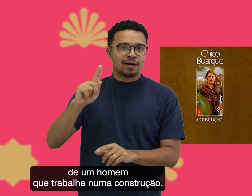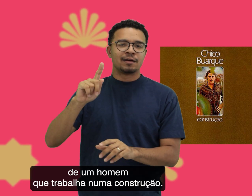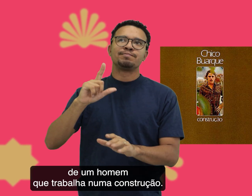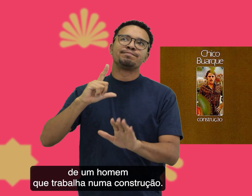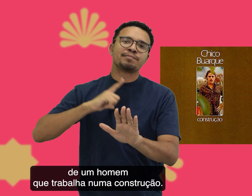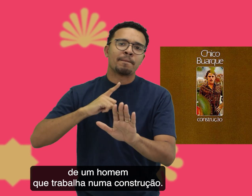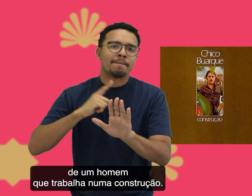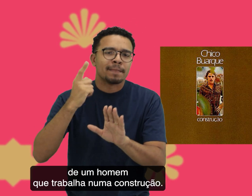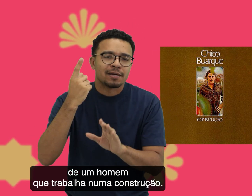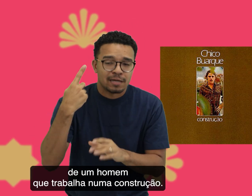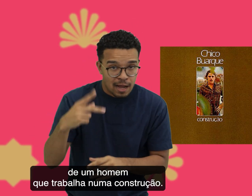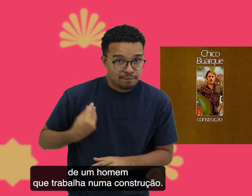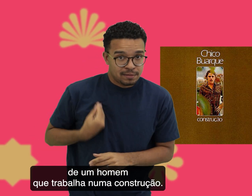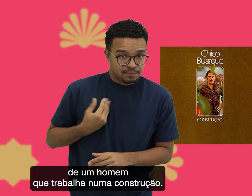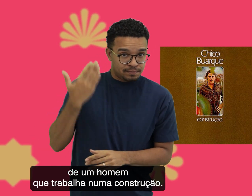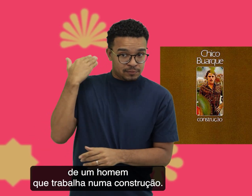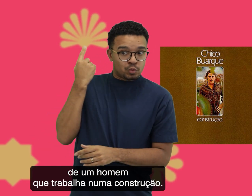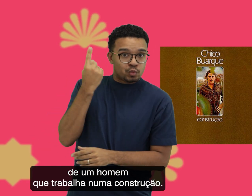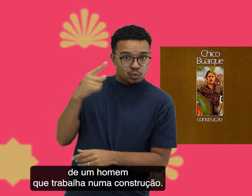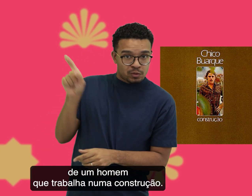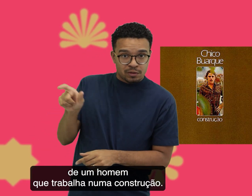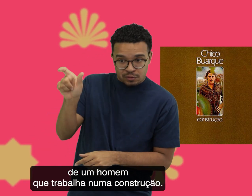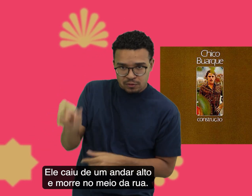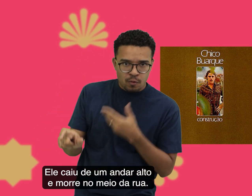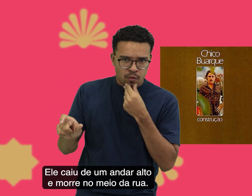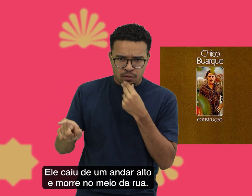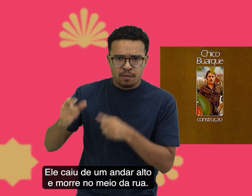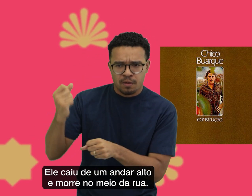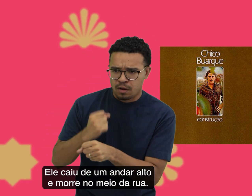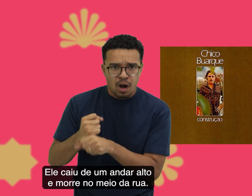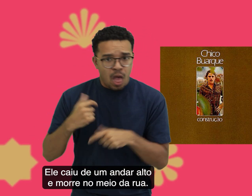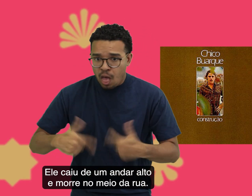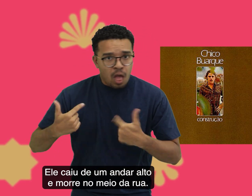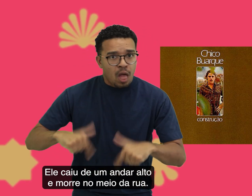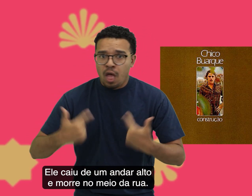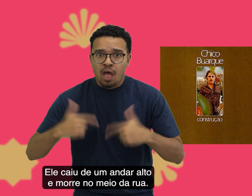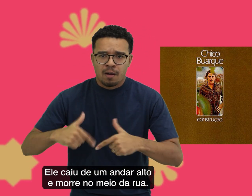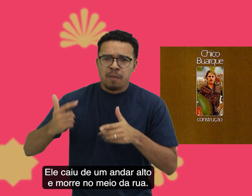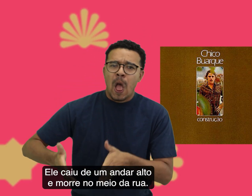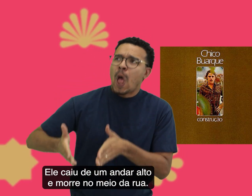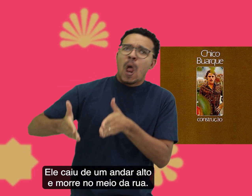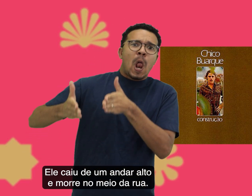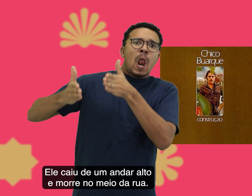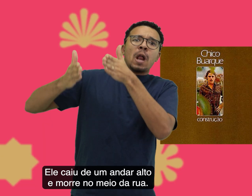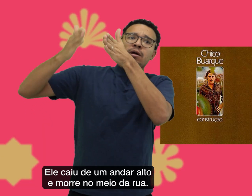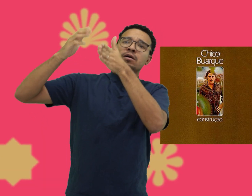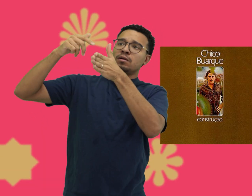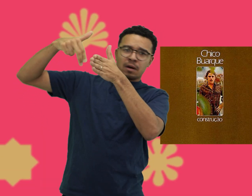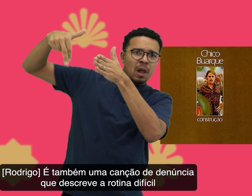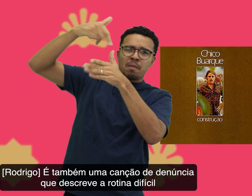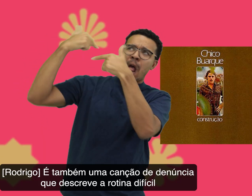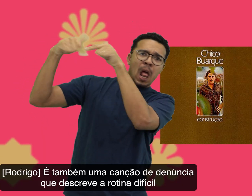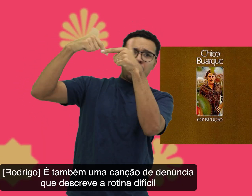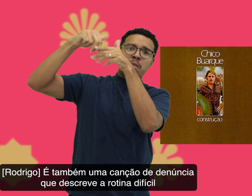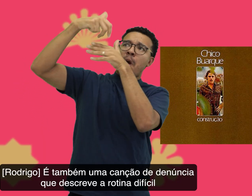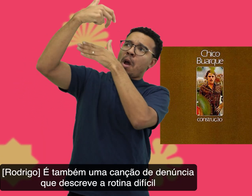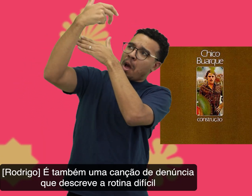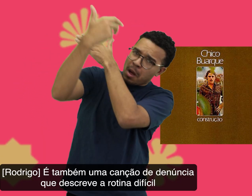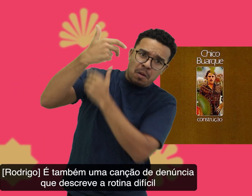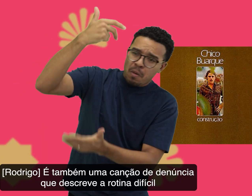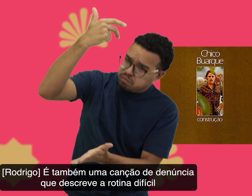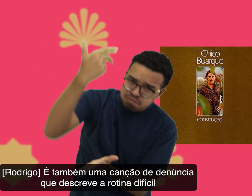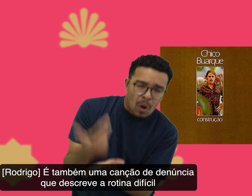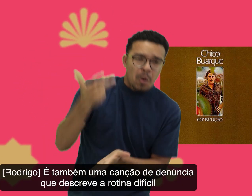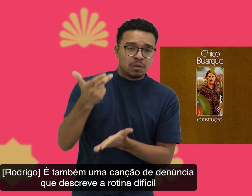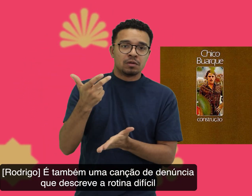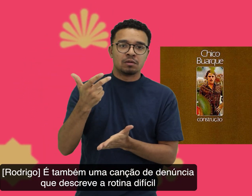último dia da vida de um homem que trabalha numa construção. Ele cai de um andar alto e morre no meio da rua. É também